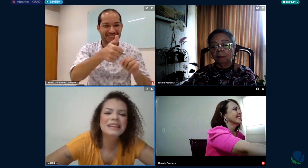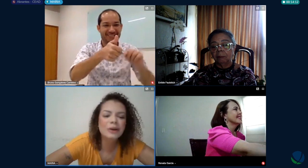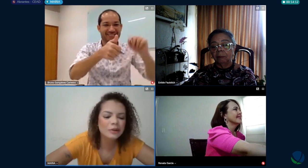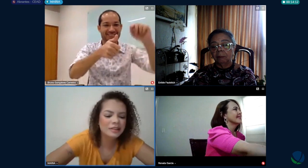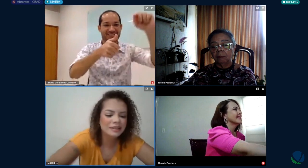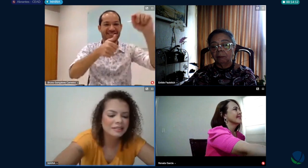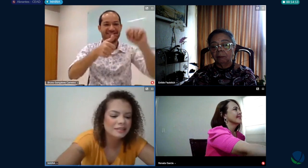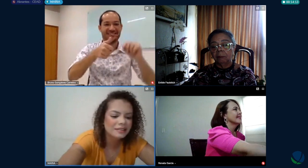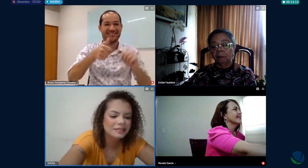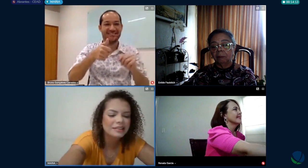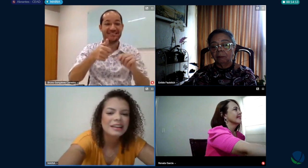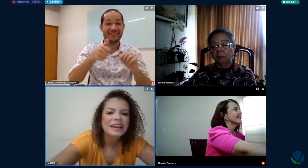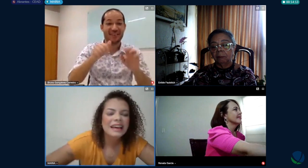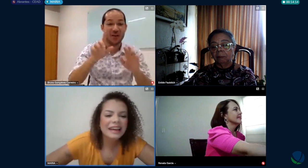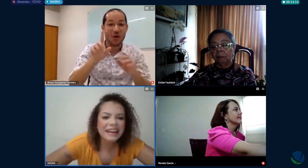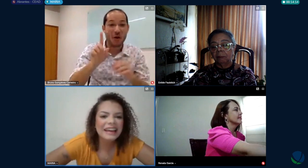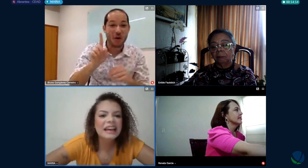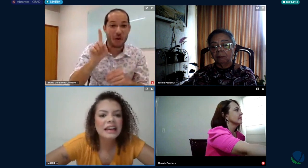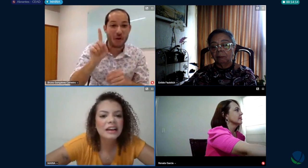Perdão,